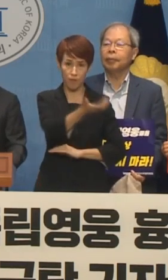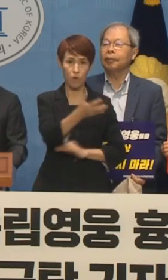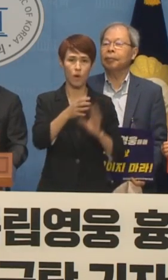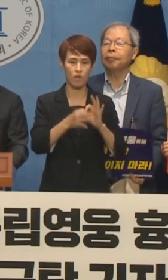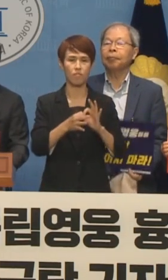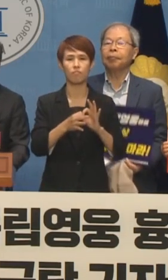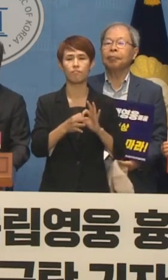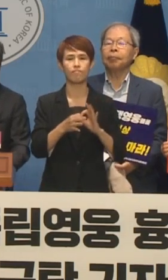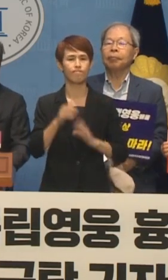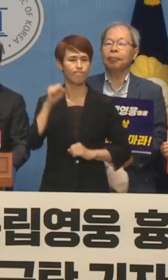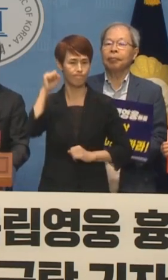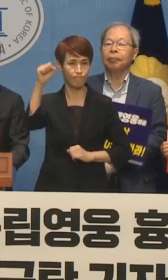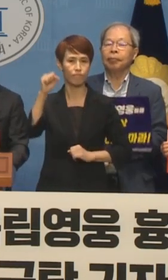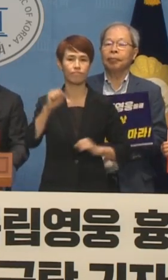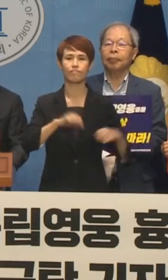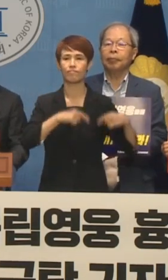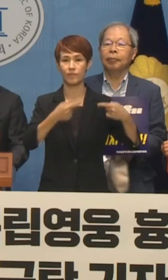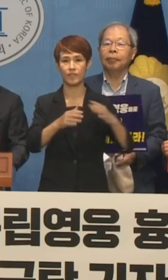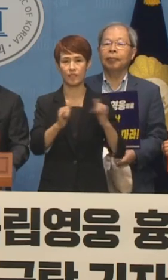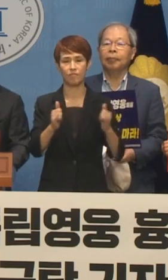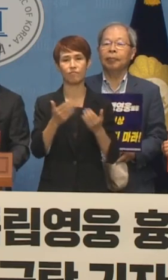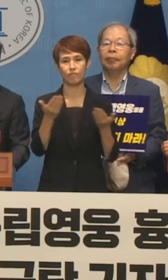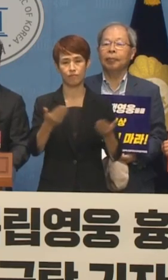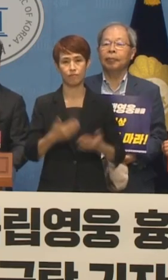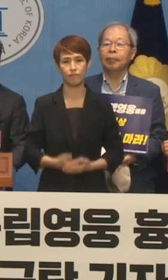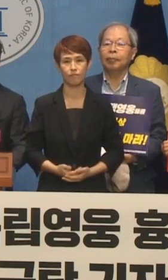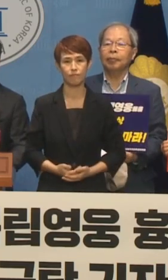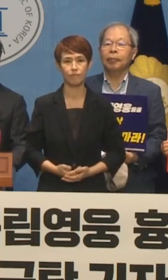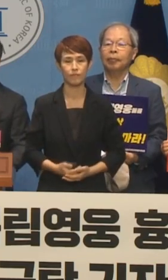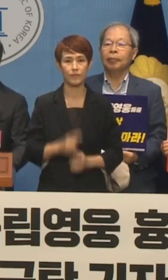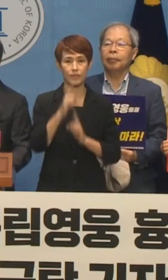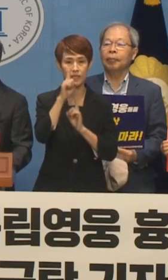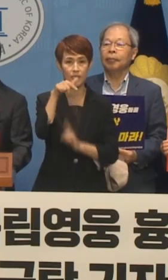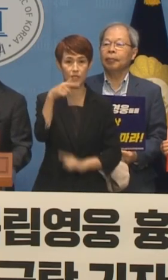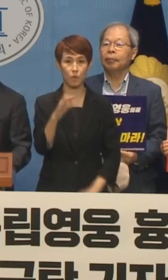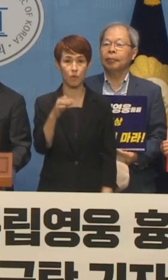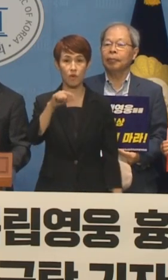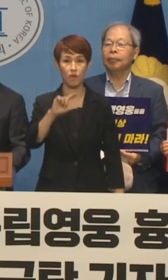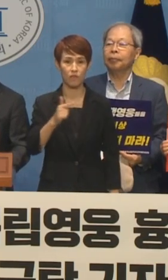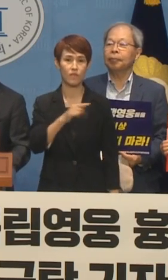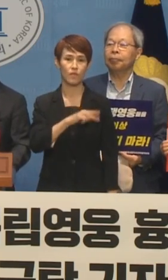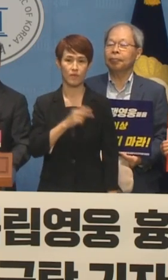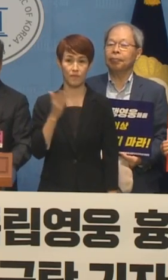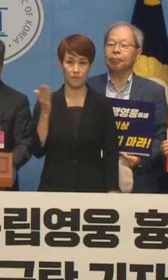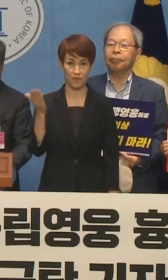소개해드리겠습니다. 이혜영 선생 기념사 앞에 이종구 전 의원님 참석하셨습니다.